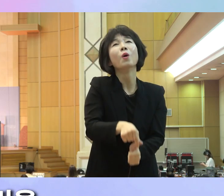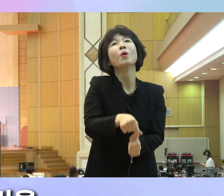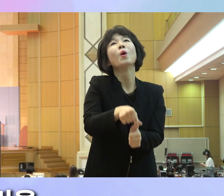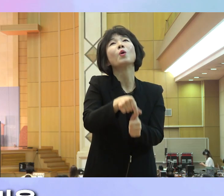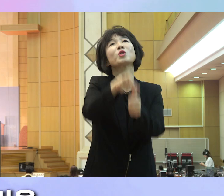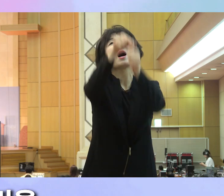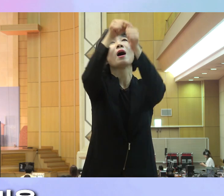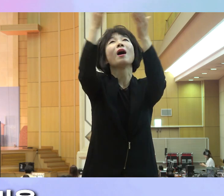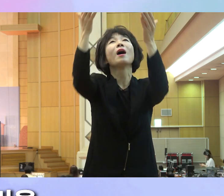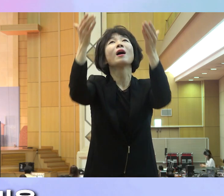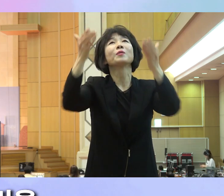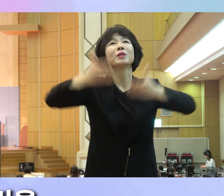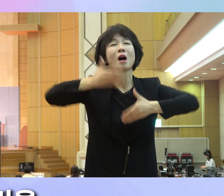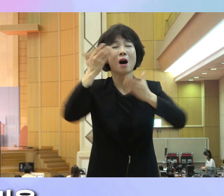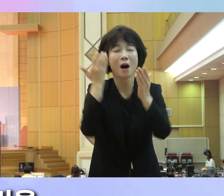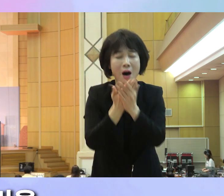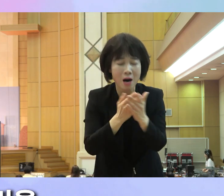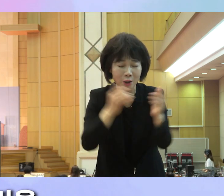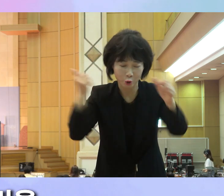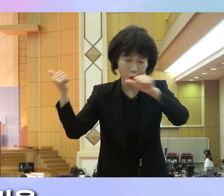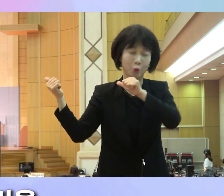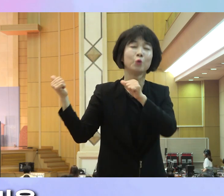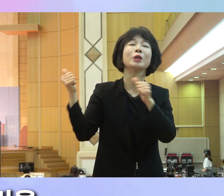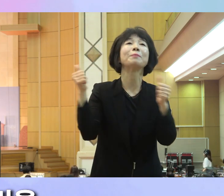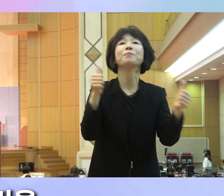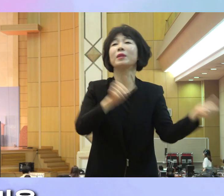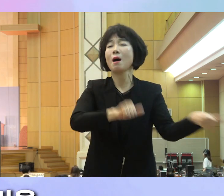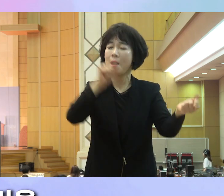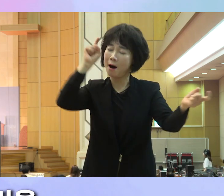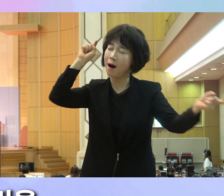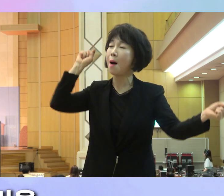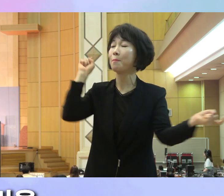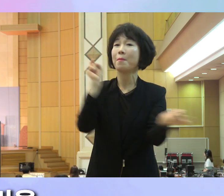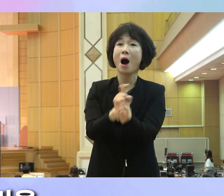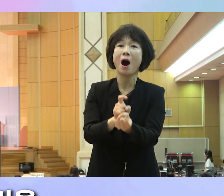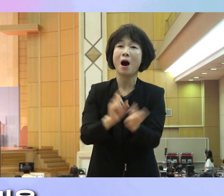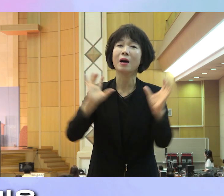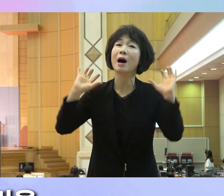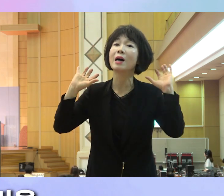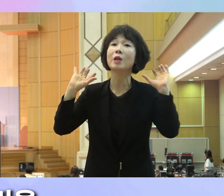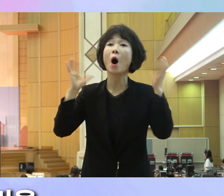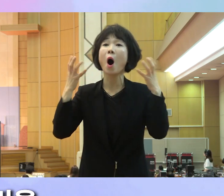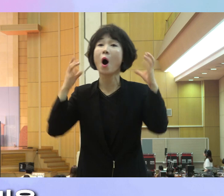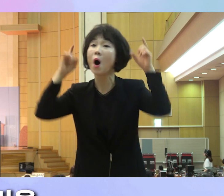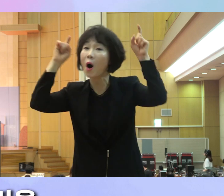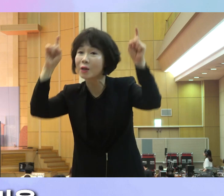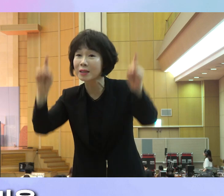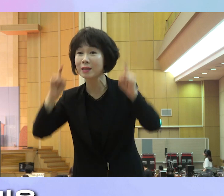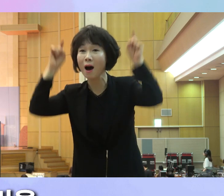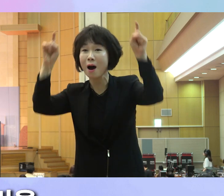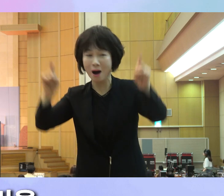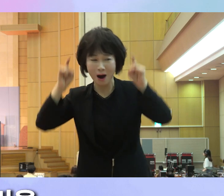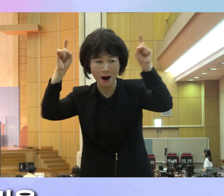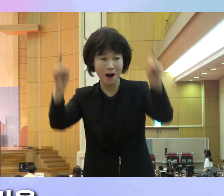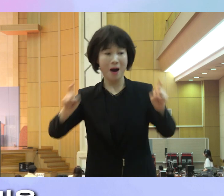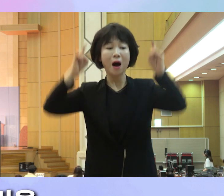호산나 호산나 죽임 당한 어린